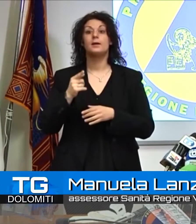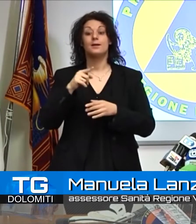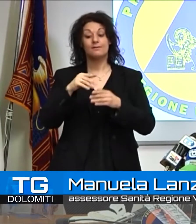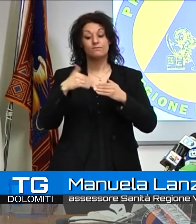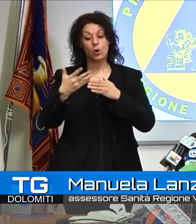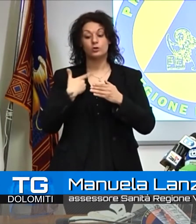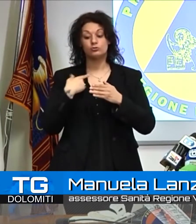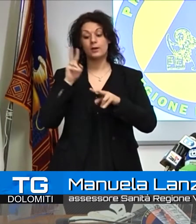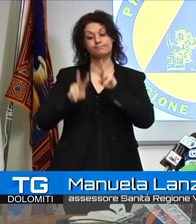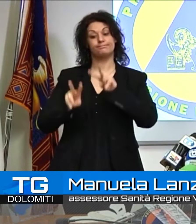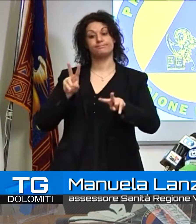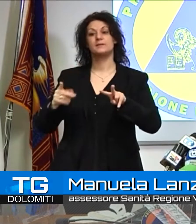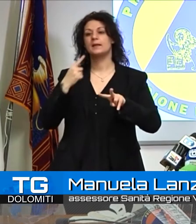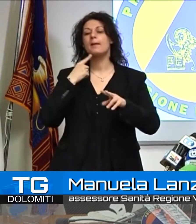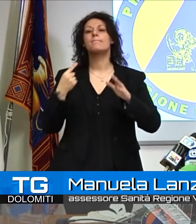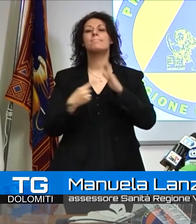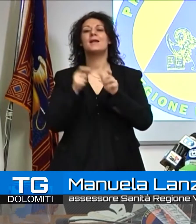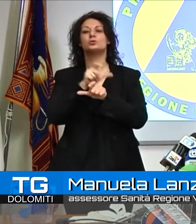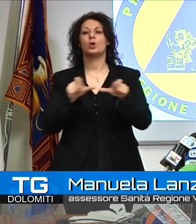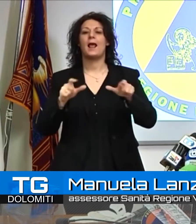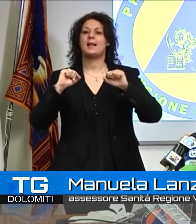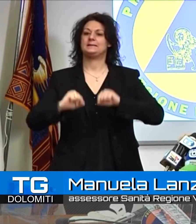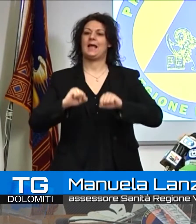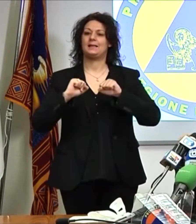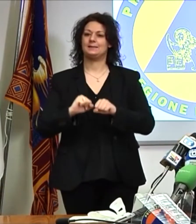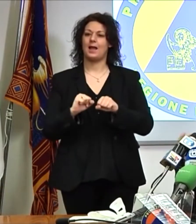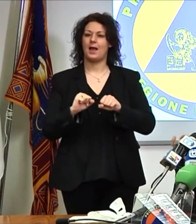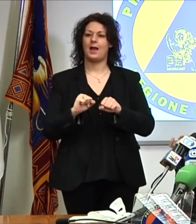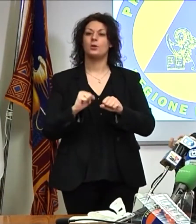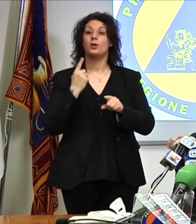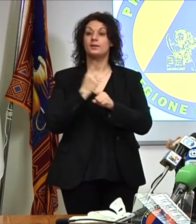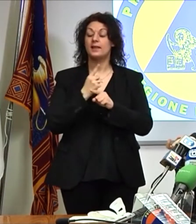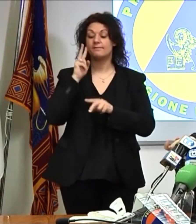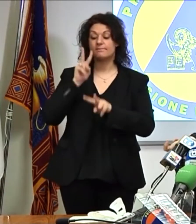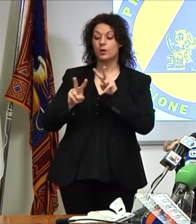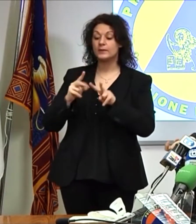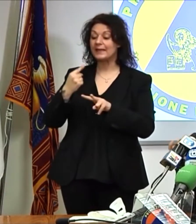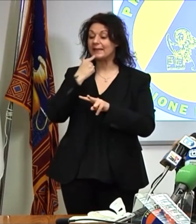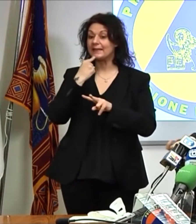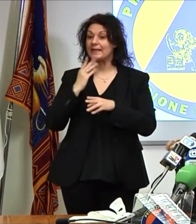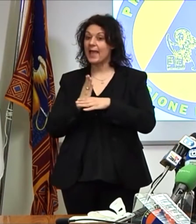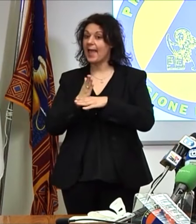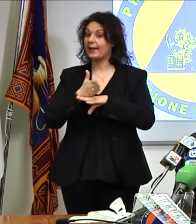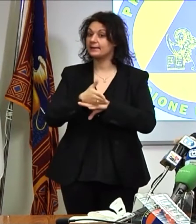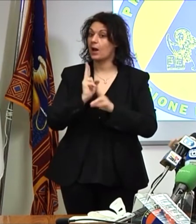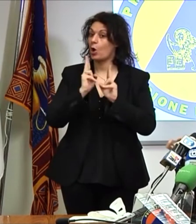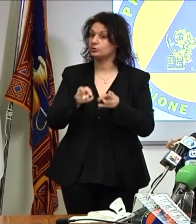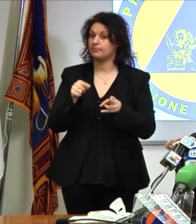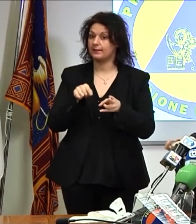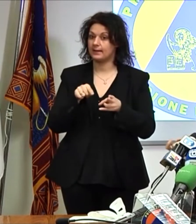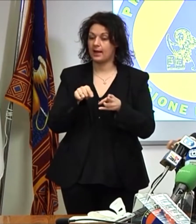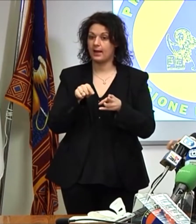sanitario che deve accurarsi di chi entra all'interno dell'ospedale con